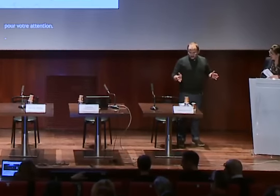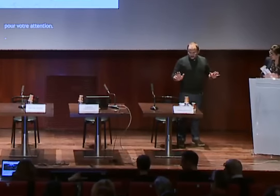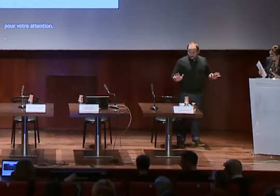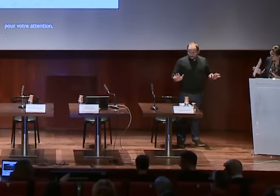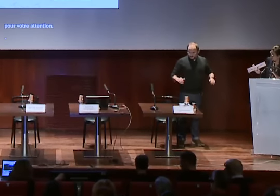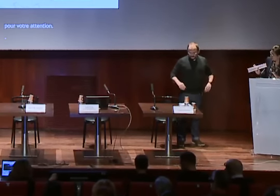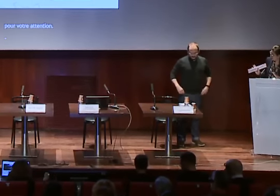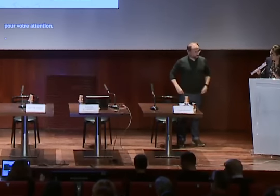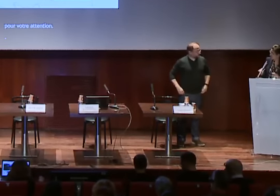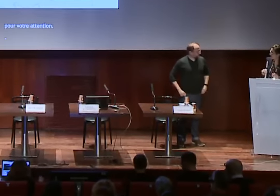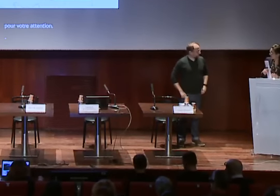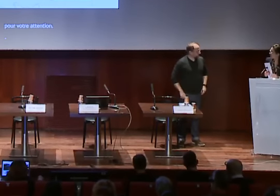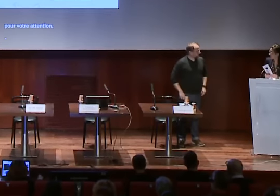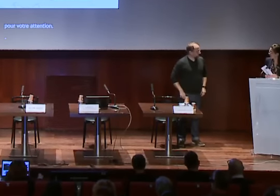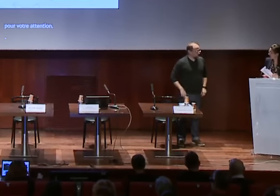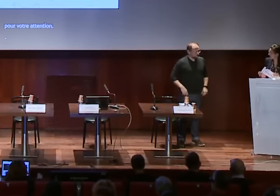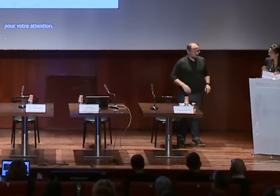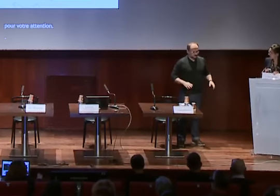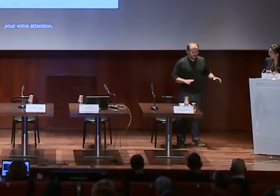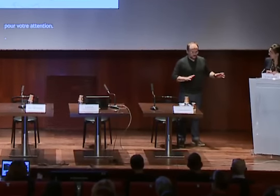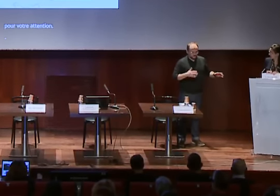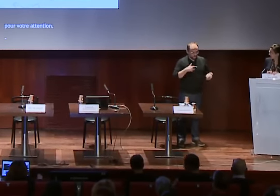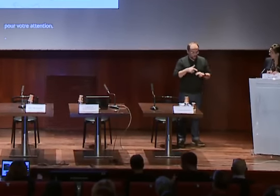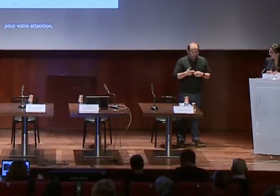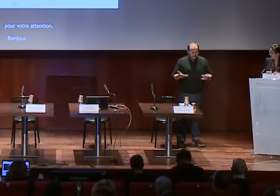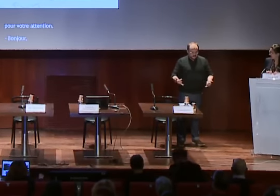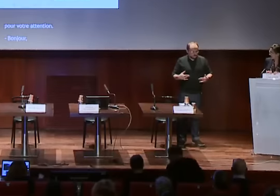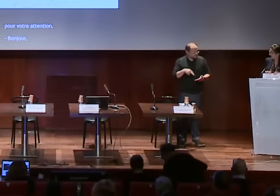Bonjour, je vais juste introduire rapidement.